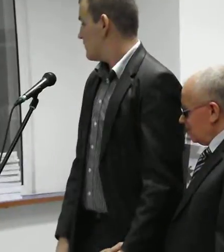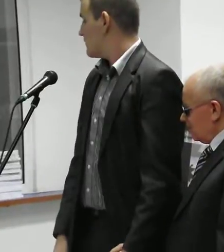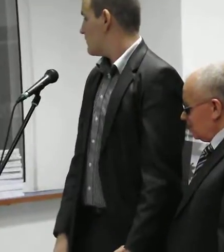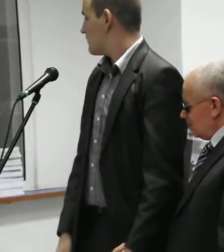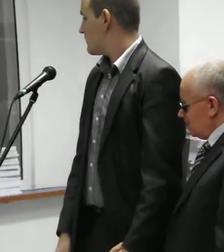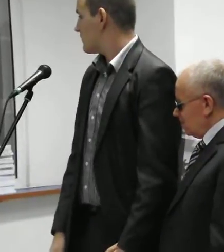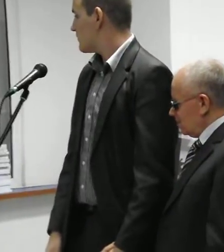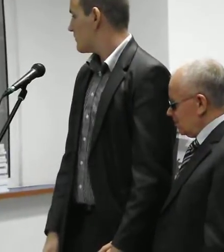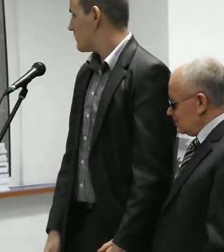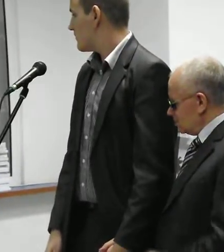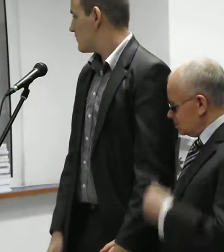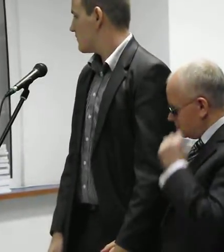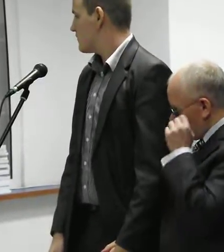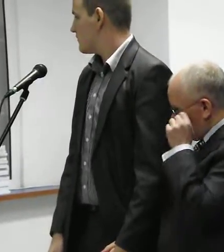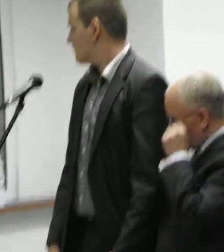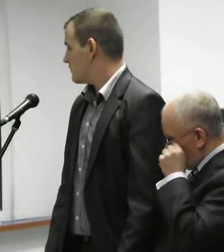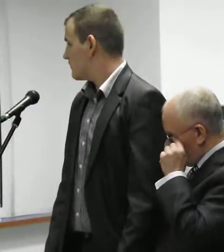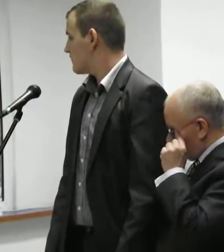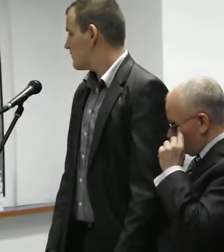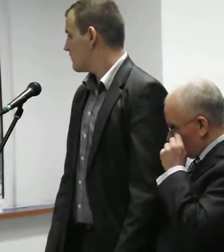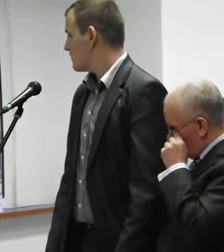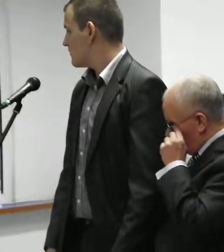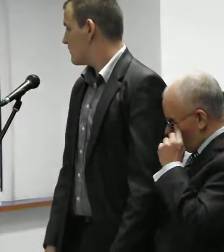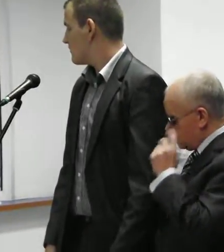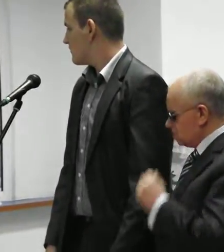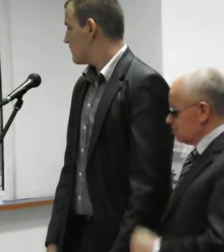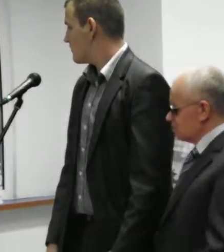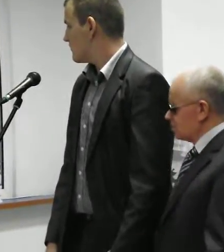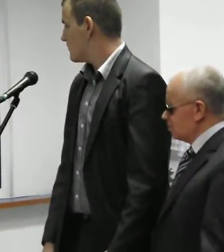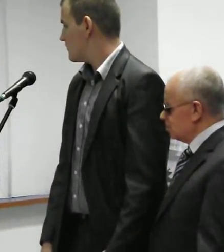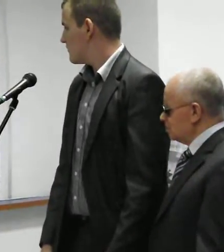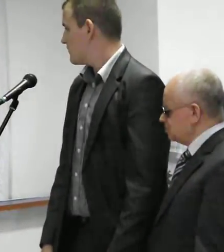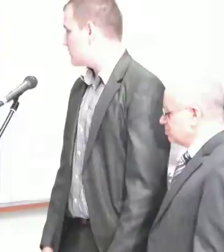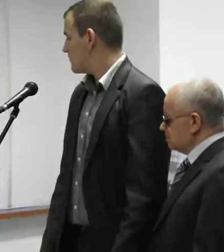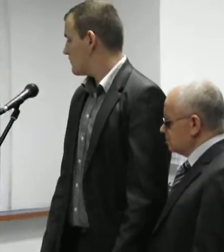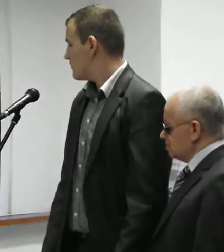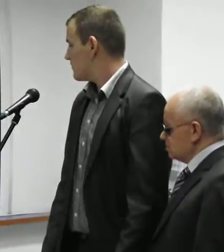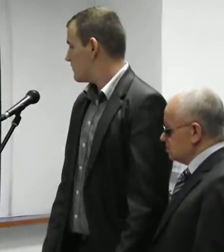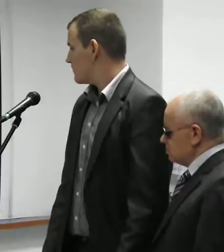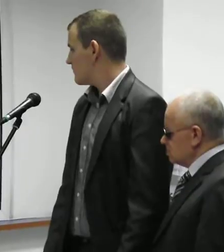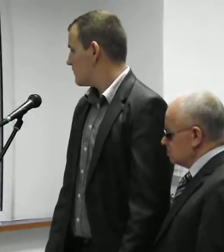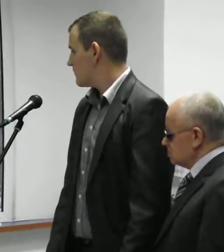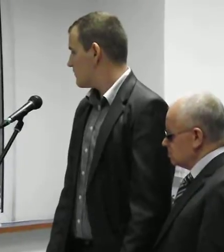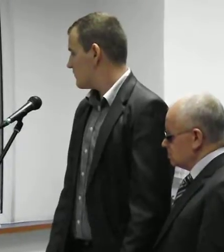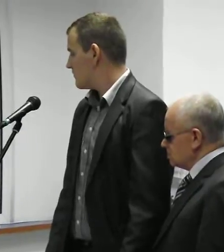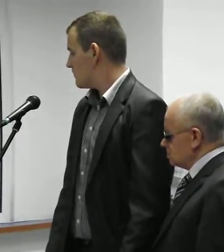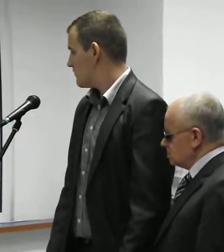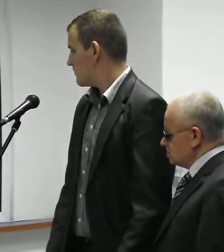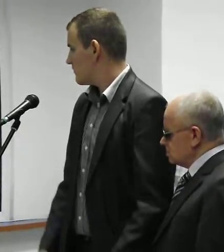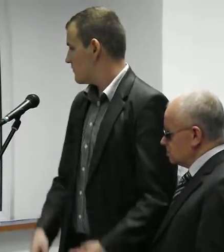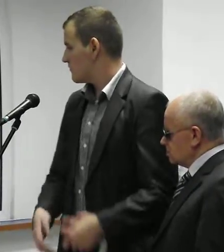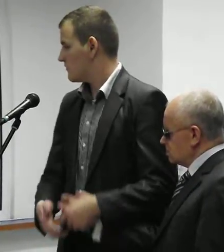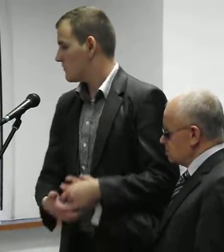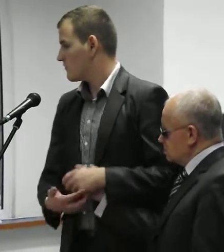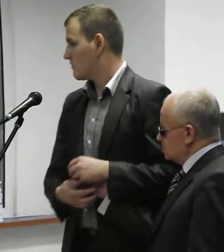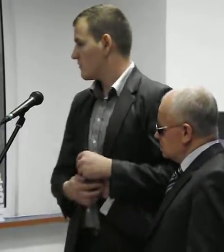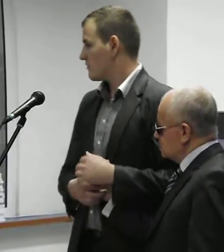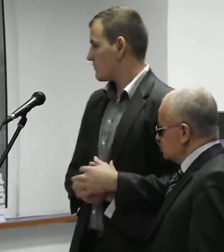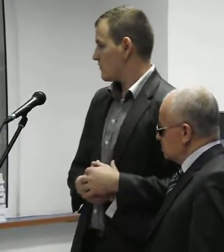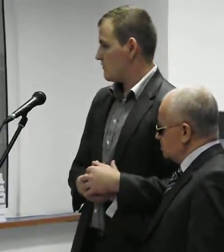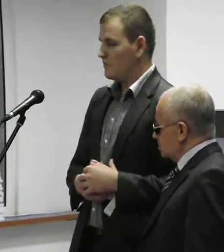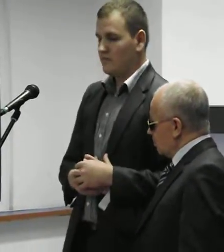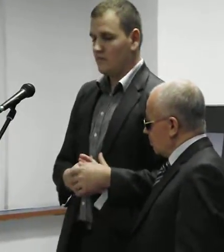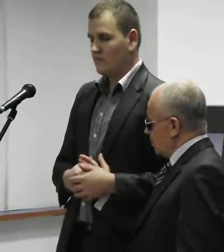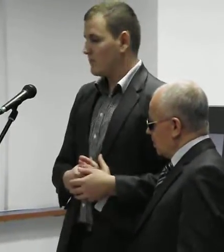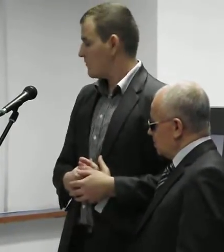la apariția acestui oraș. Permiteți-mi să transmit mesajul domnului președinte Horea Ulleanu, care din păcate nu a